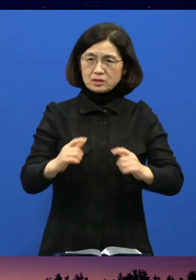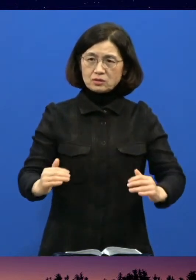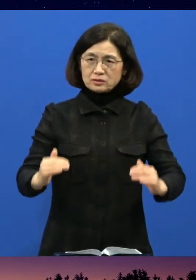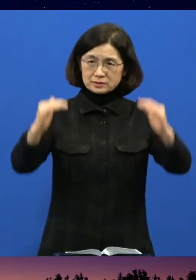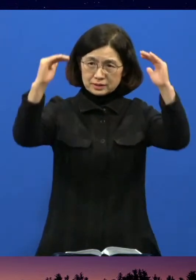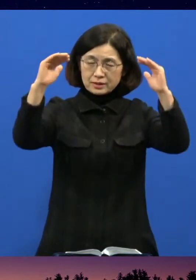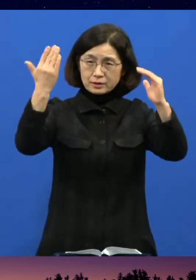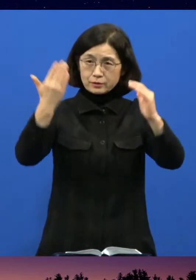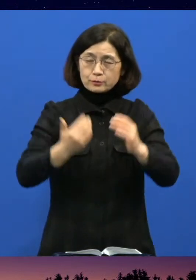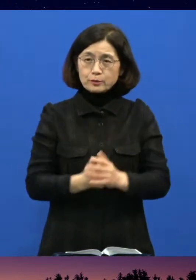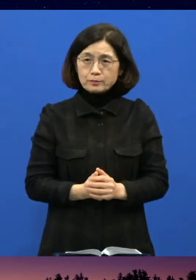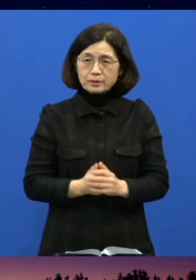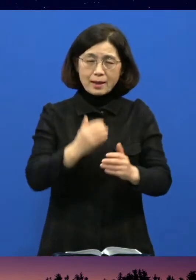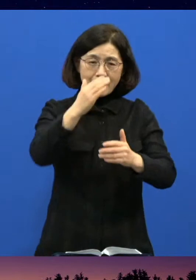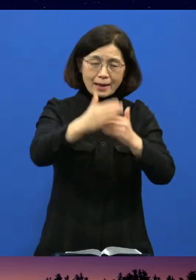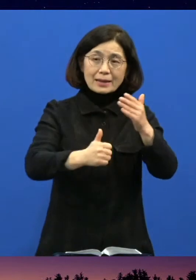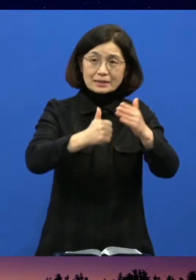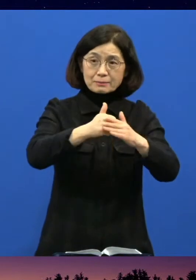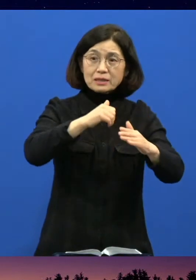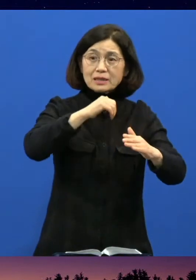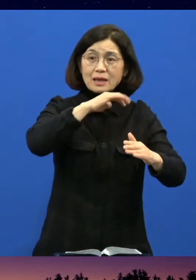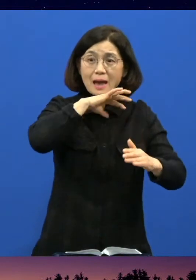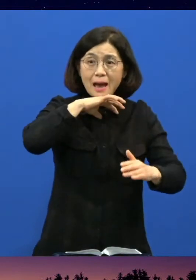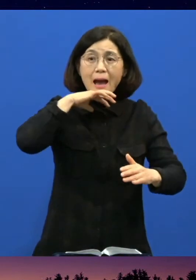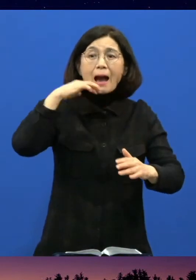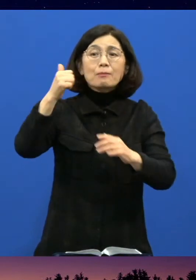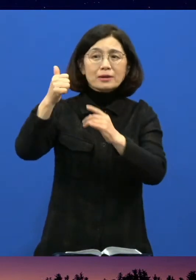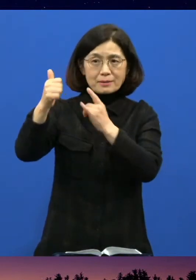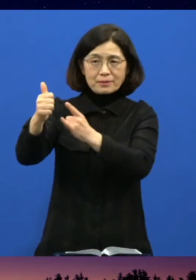하나님이 아브라함에게